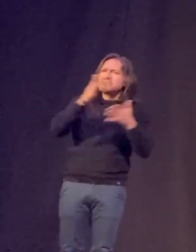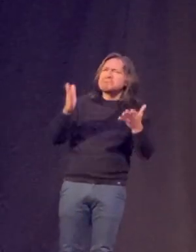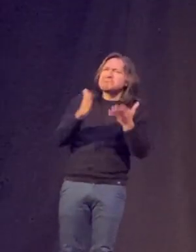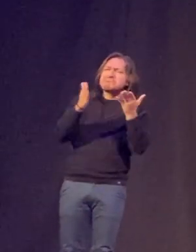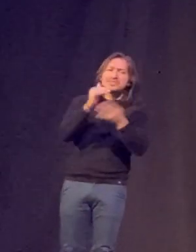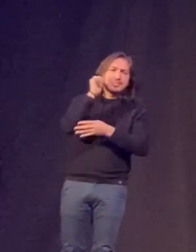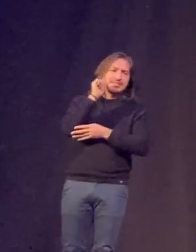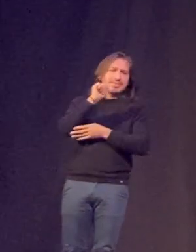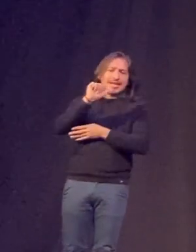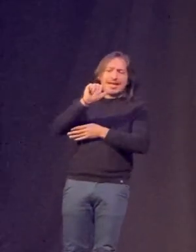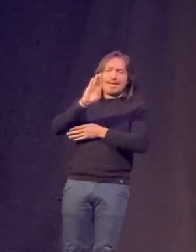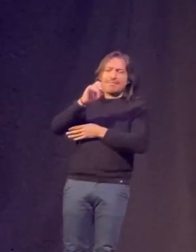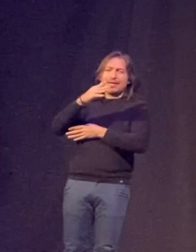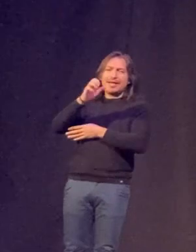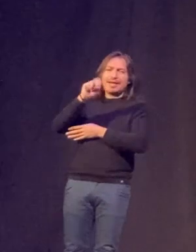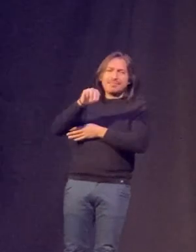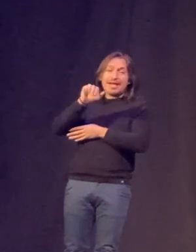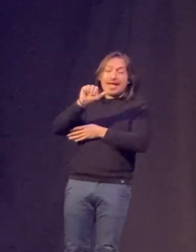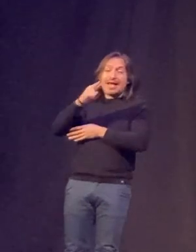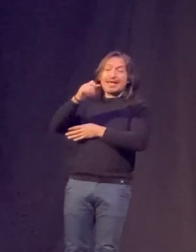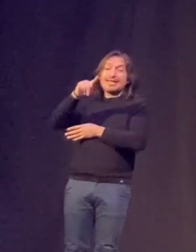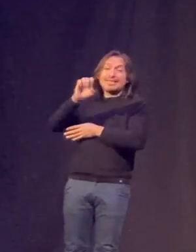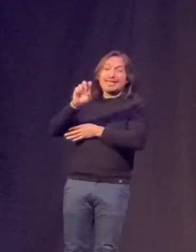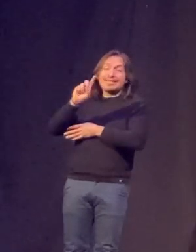gracias, Abraham, a Gente 33.